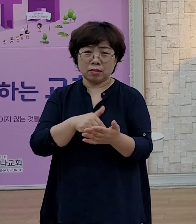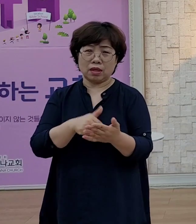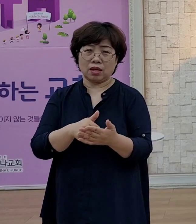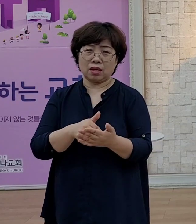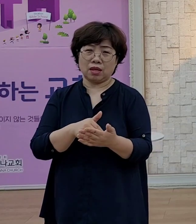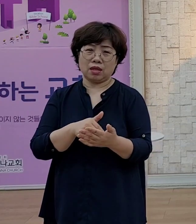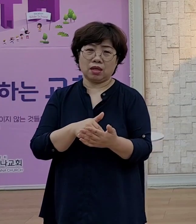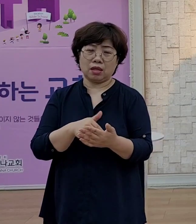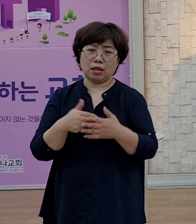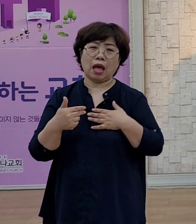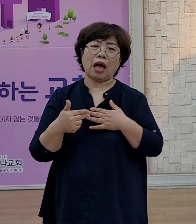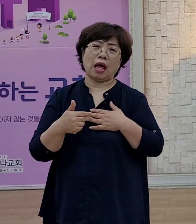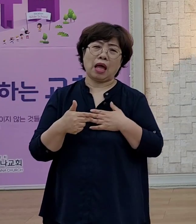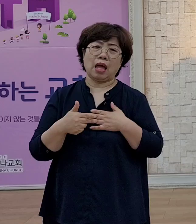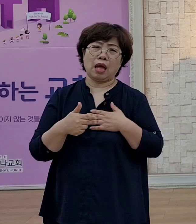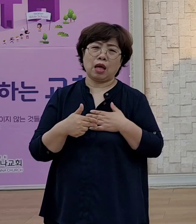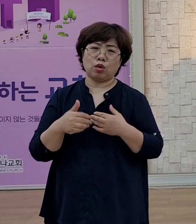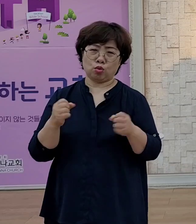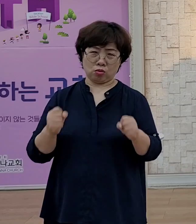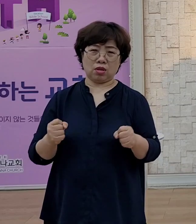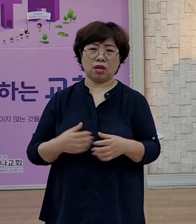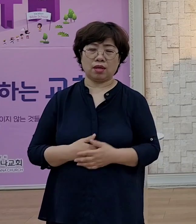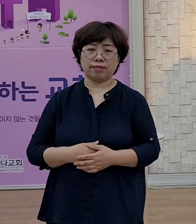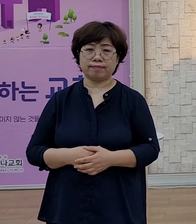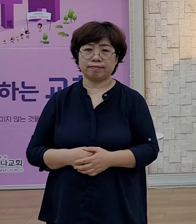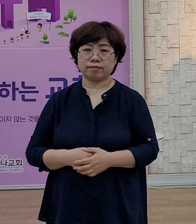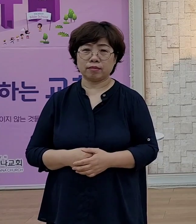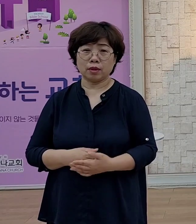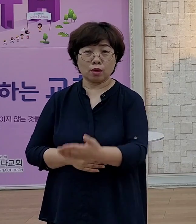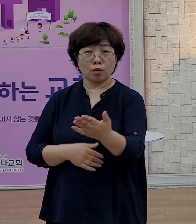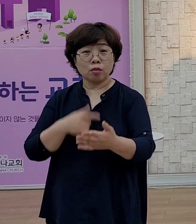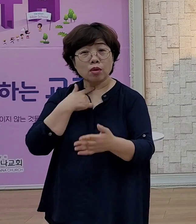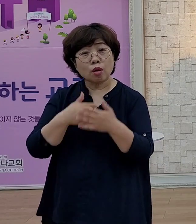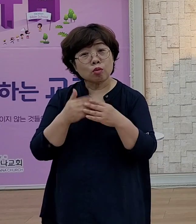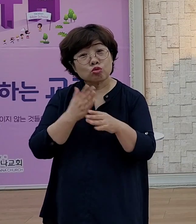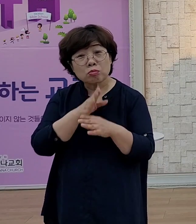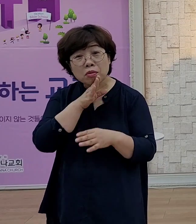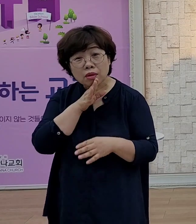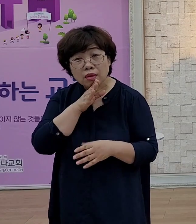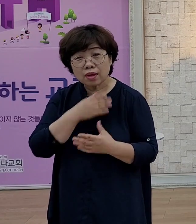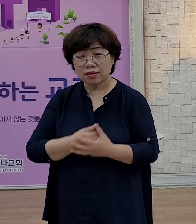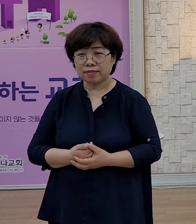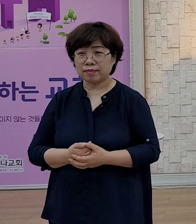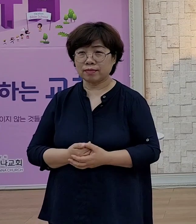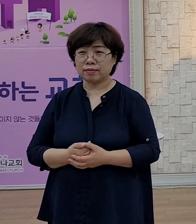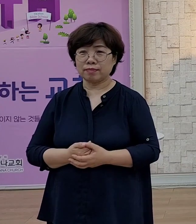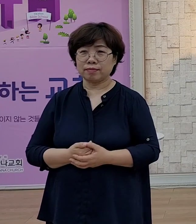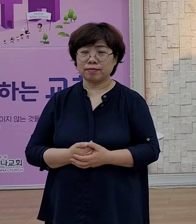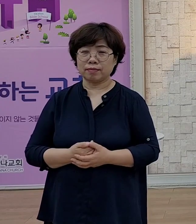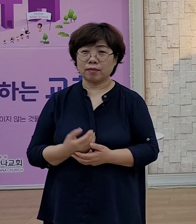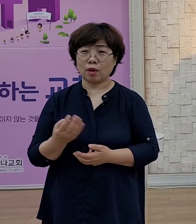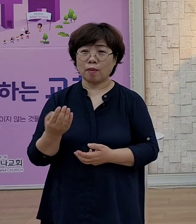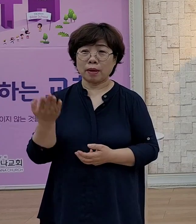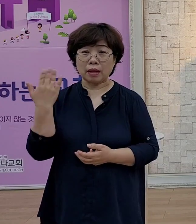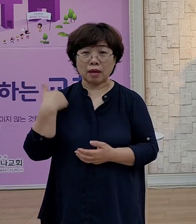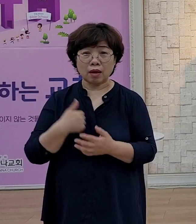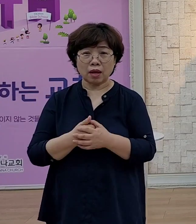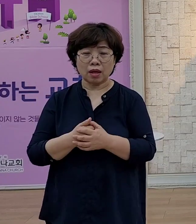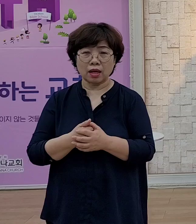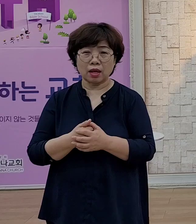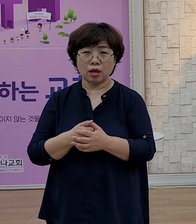여러분 그거를 경험하고 살지 않습니까? 제가 얼마 전에 몇 주 전에 우리 다 아시는 이현희